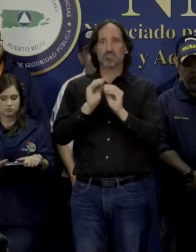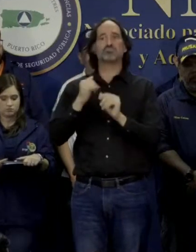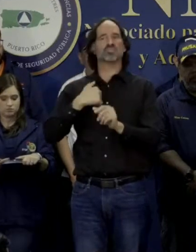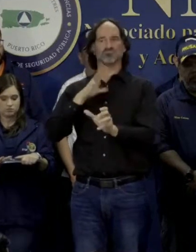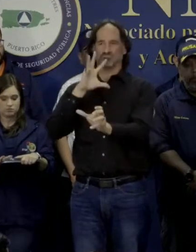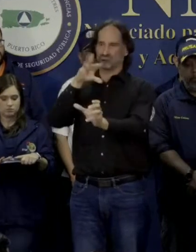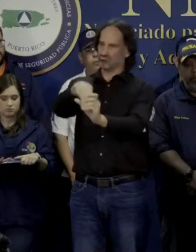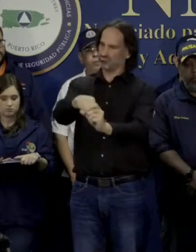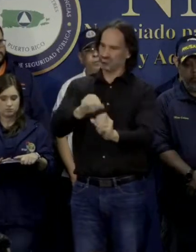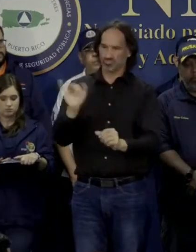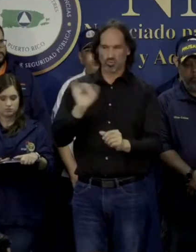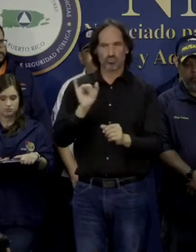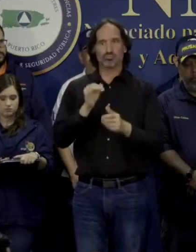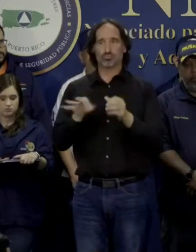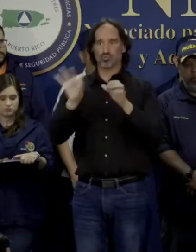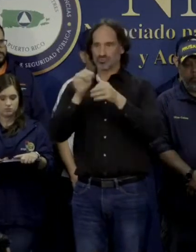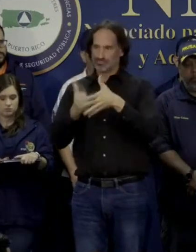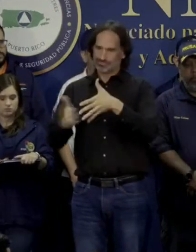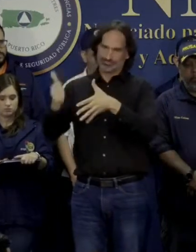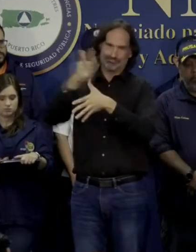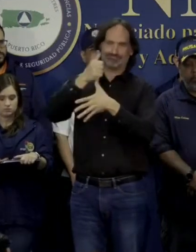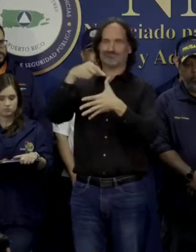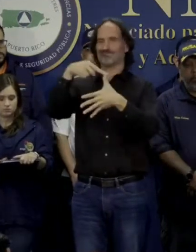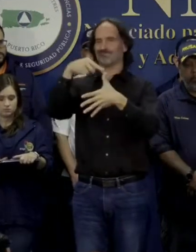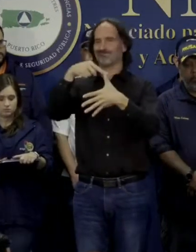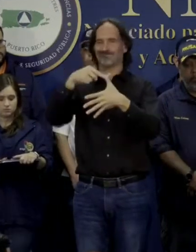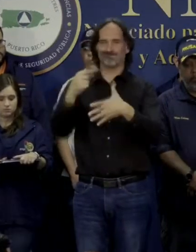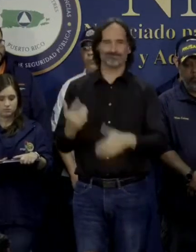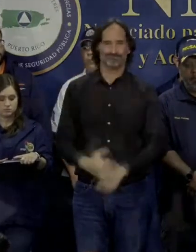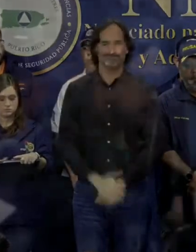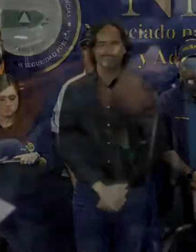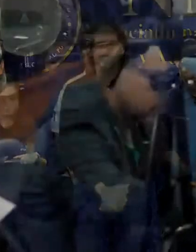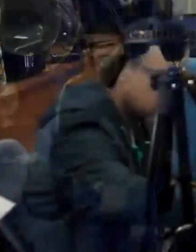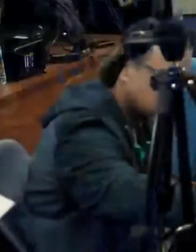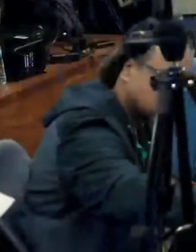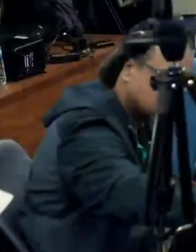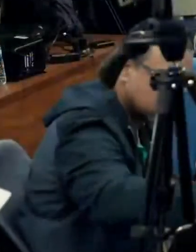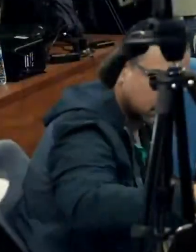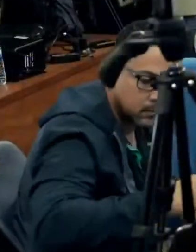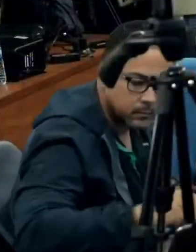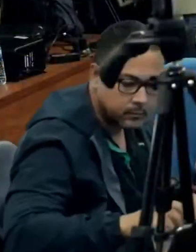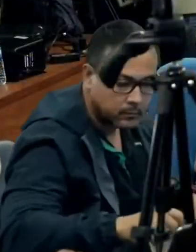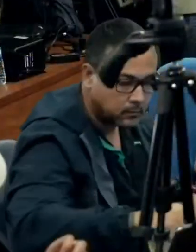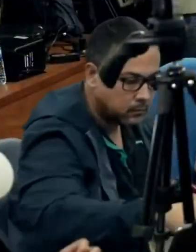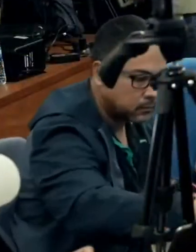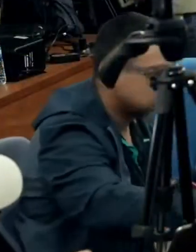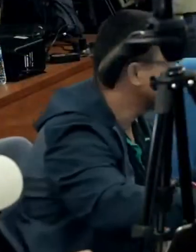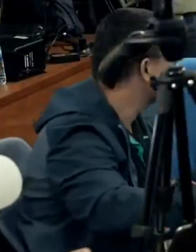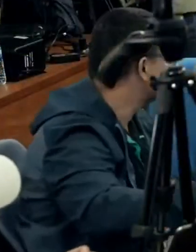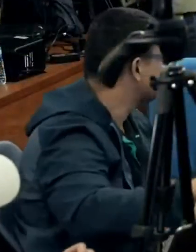telecomunicaciones. Foro noticioso y luego voy con Noticeis. Tengo varias preguntas.